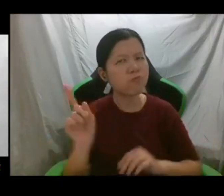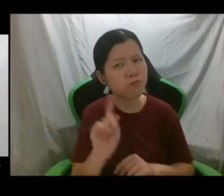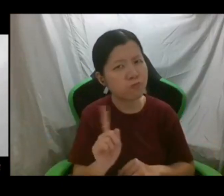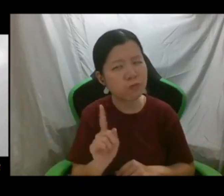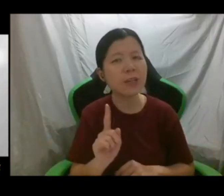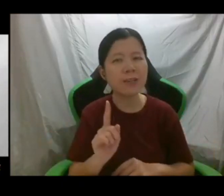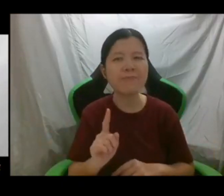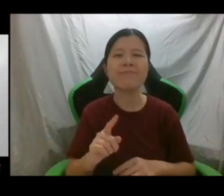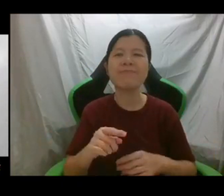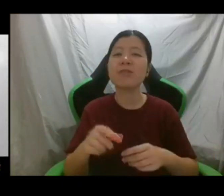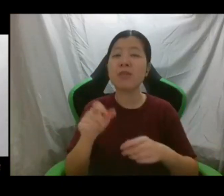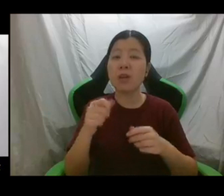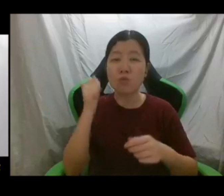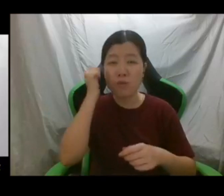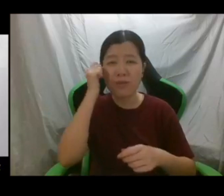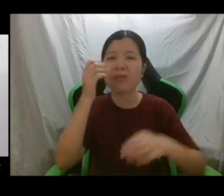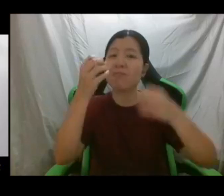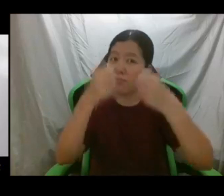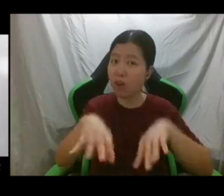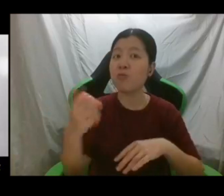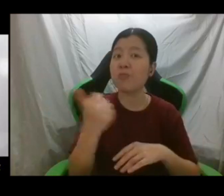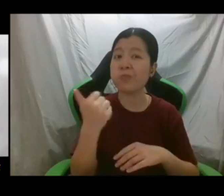解決到困難㗎。